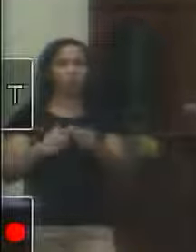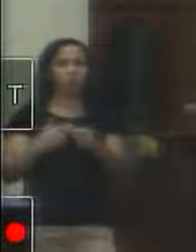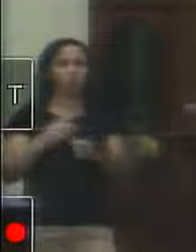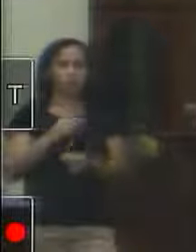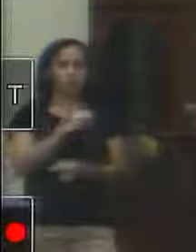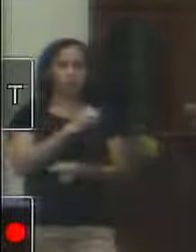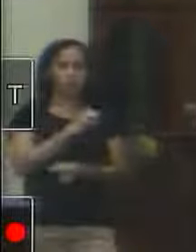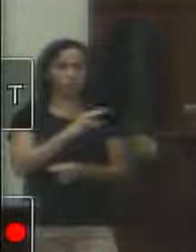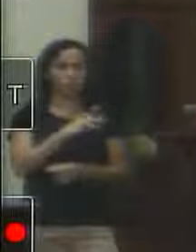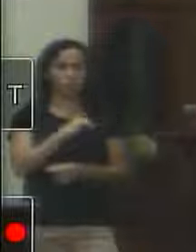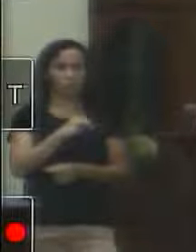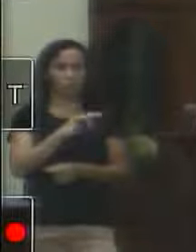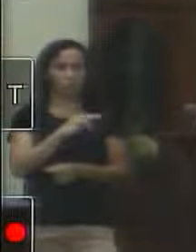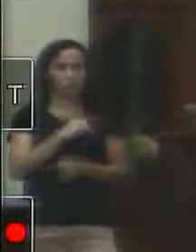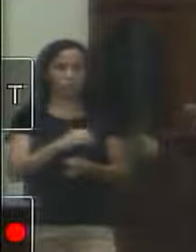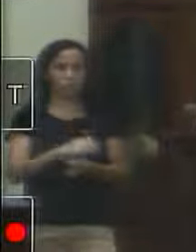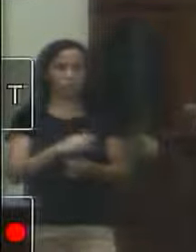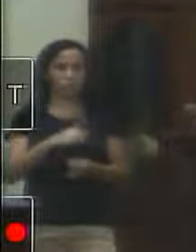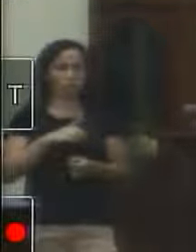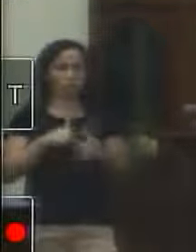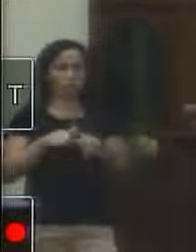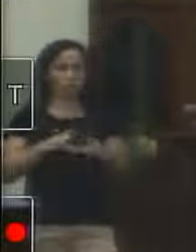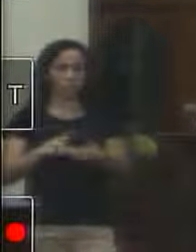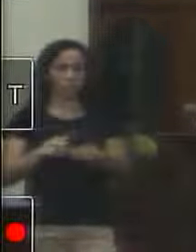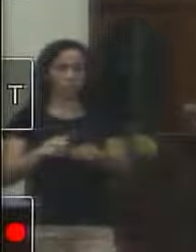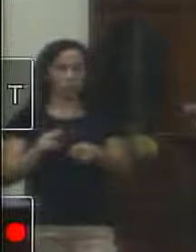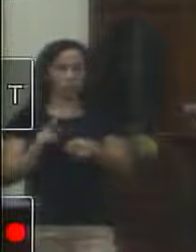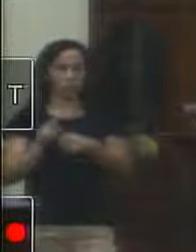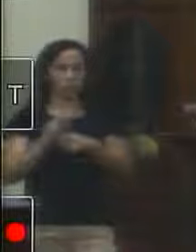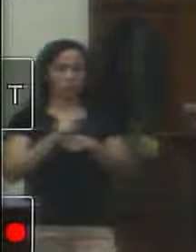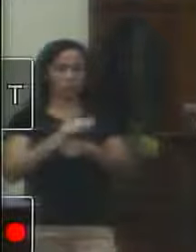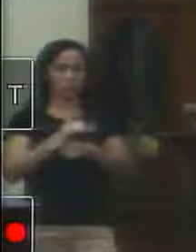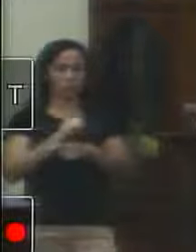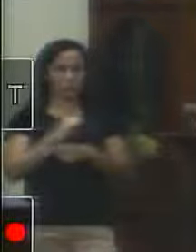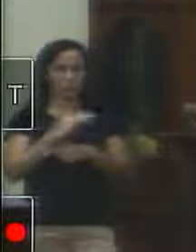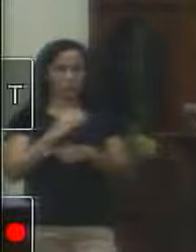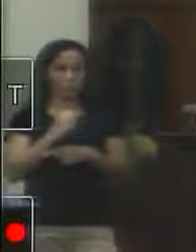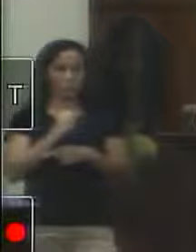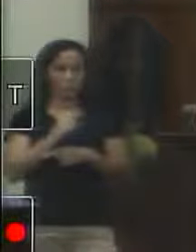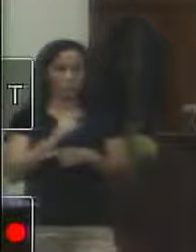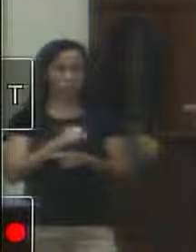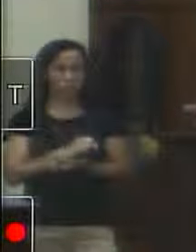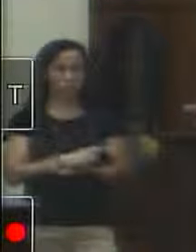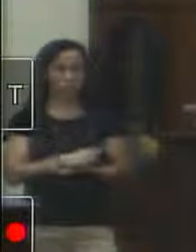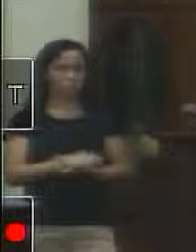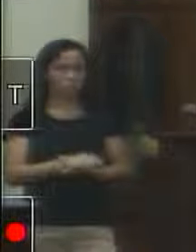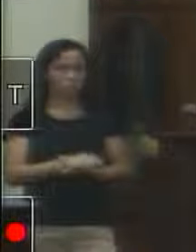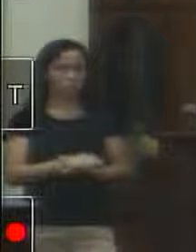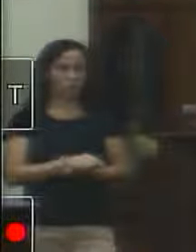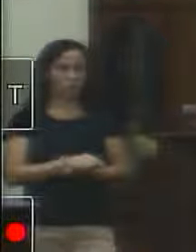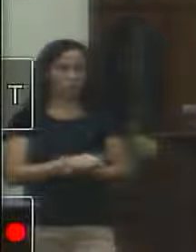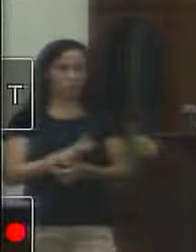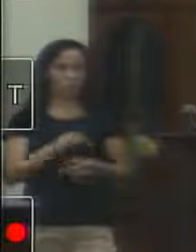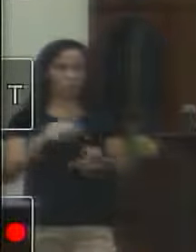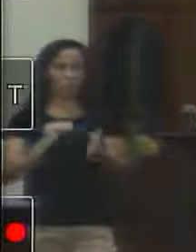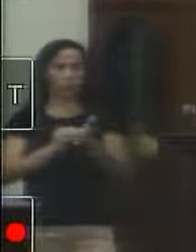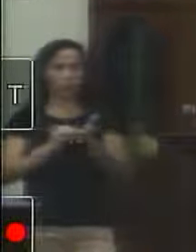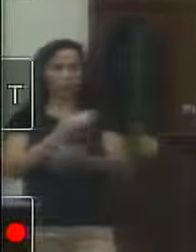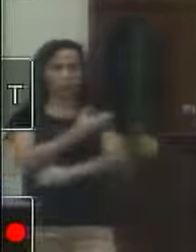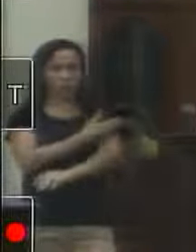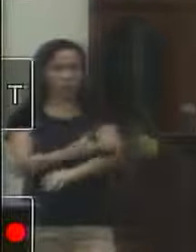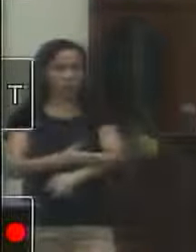ser fiscal de alguma coisa, ele tem que ser, desculpa, secretária, eu não quero ser grosseira com a senhora, nem faltar educação,